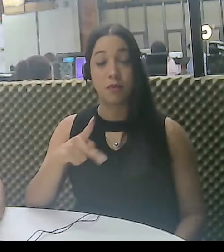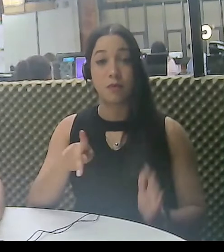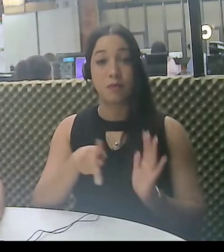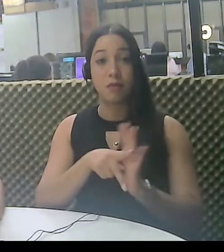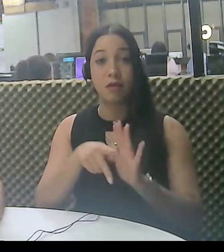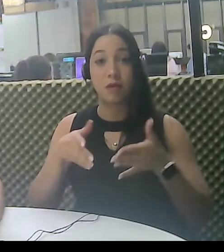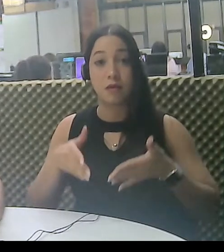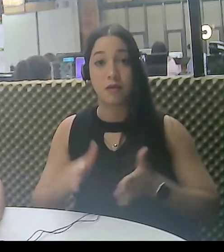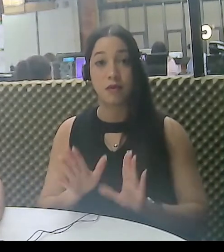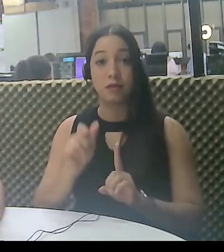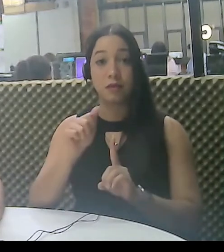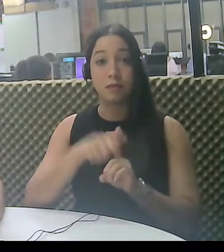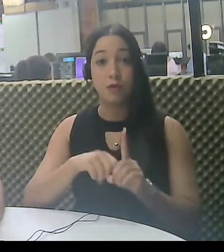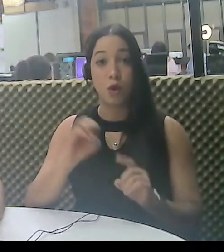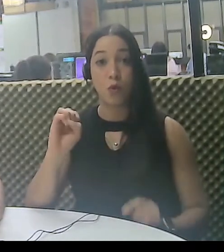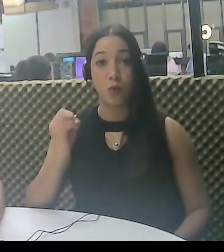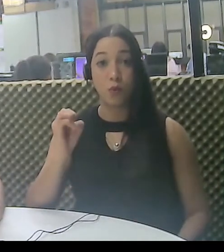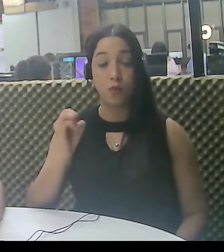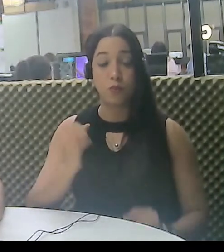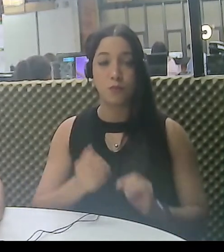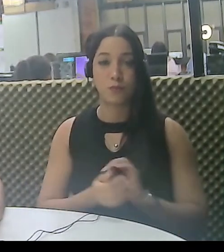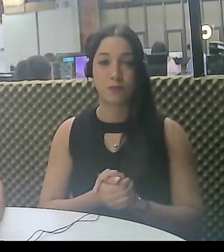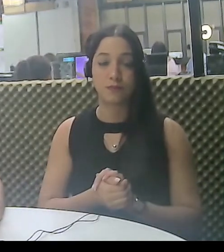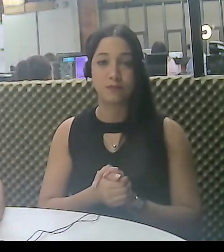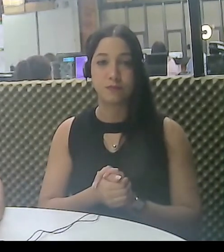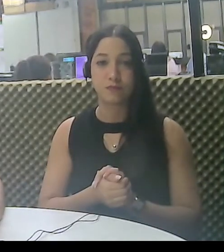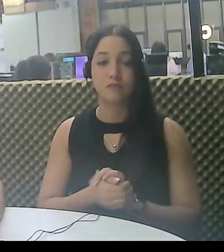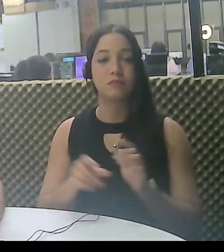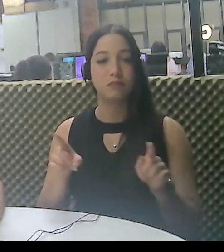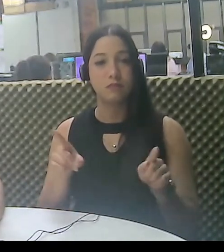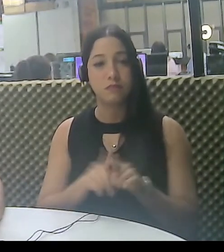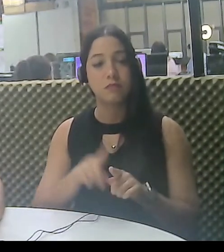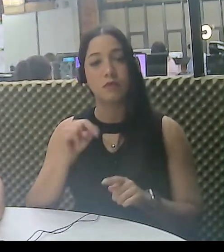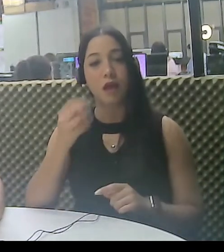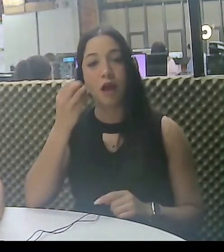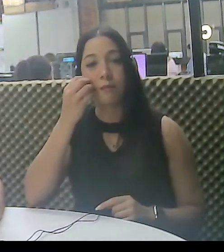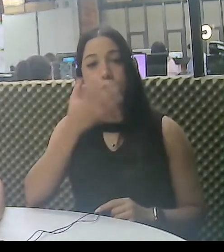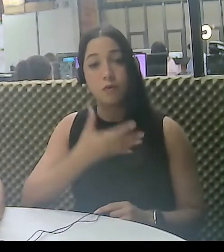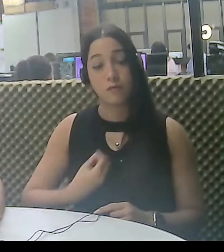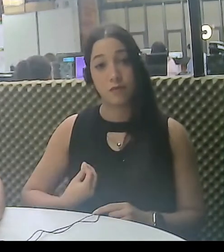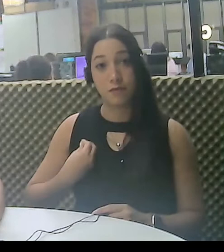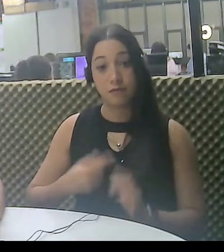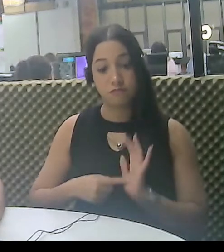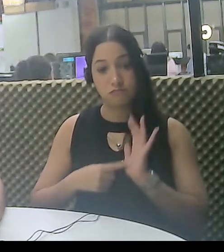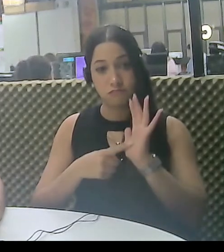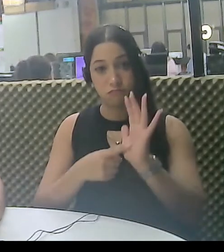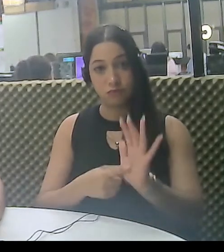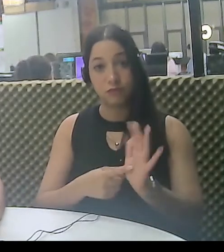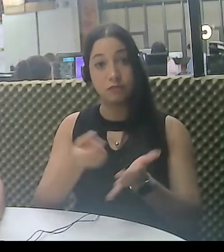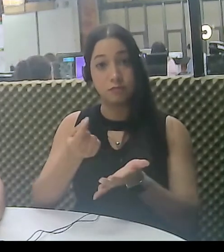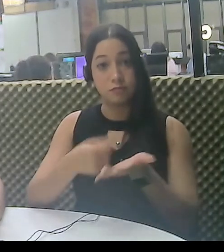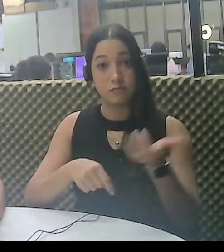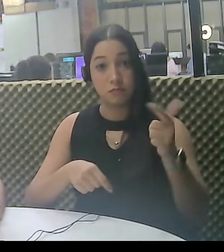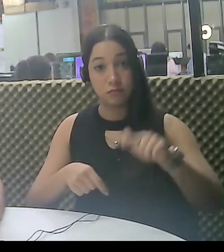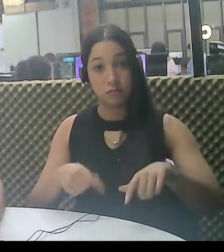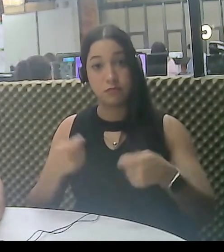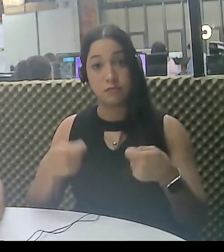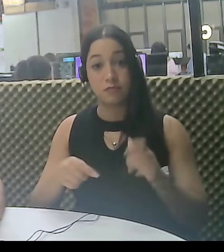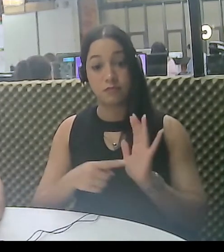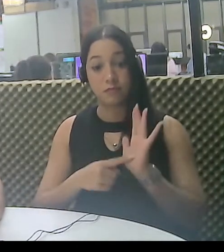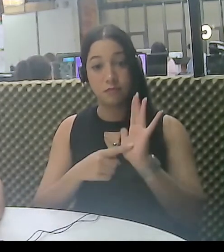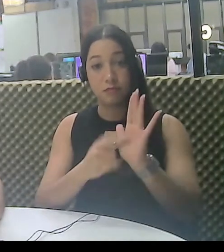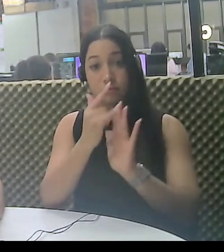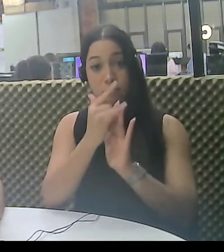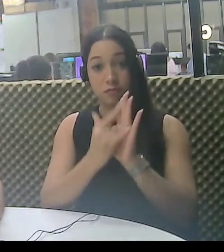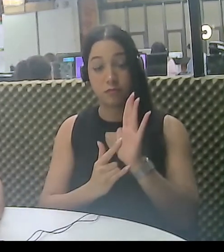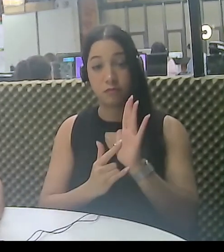pensionistas nascidos no mês de outubro. O procedimento também é conhecido como prova de vida. Para se recadastrar, é preciso apresentar